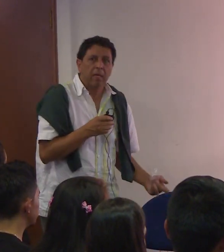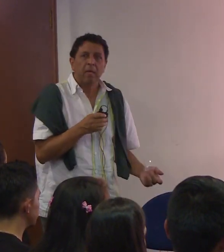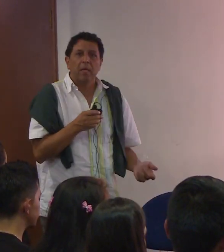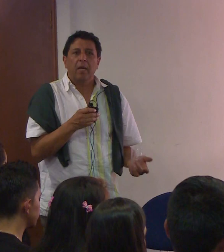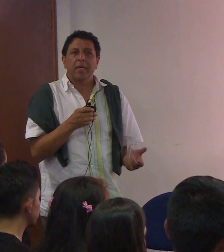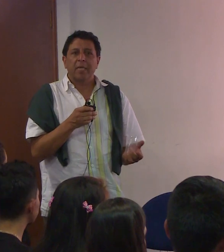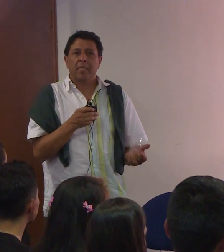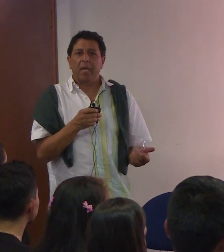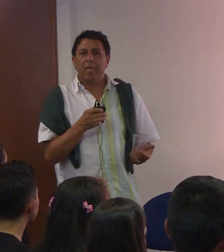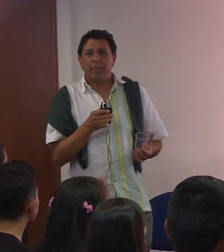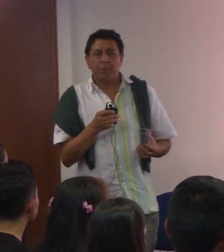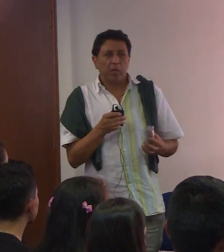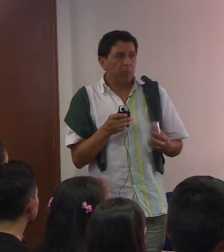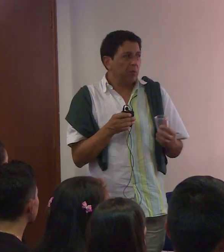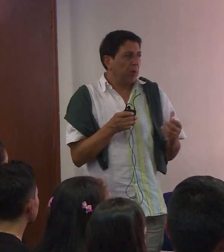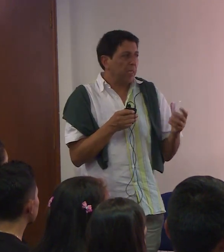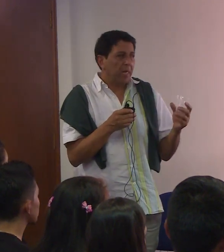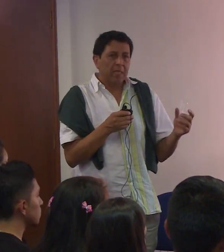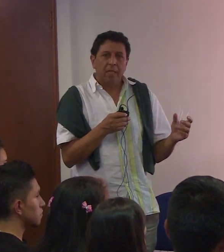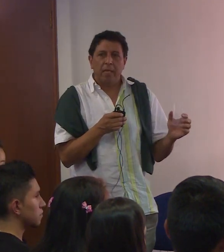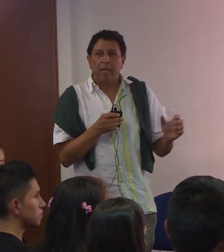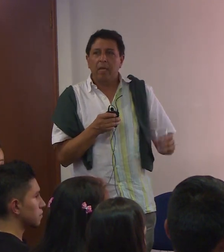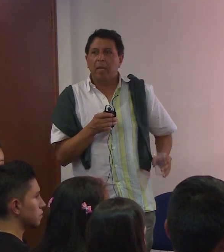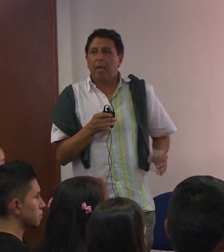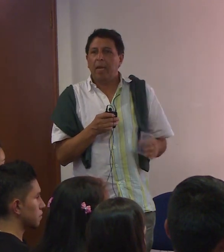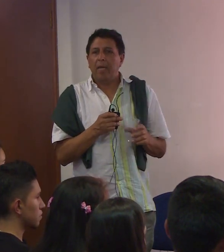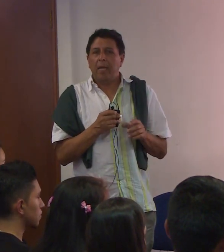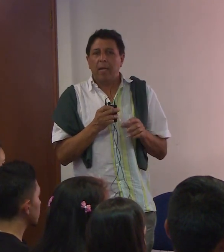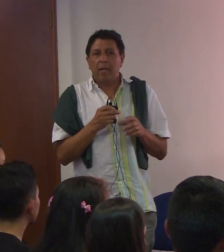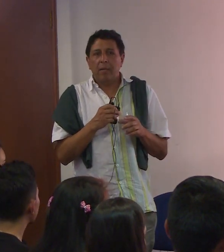tiene estrategias. Por ejemplo, Cascada tiene